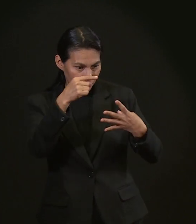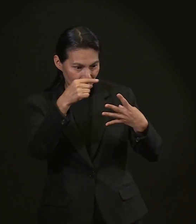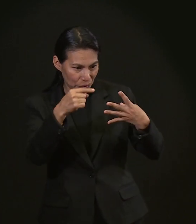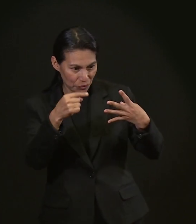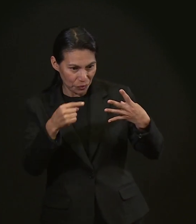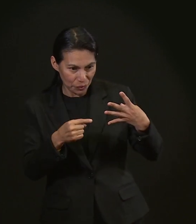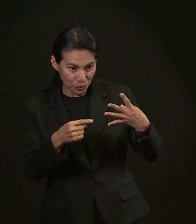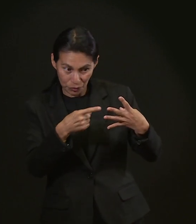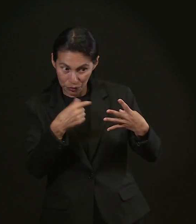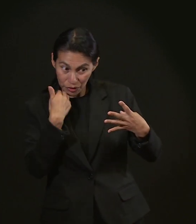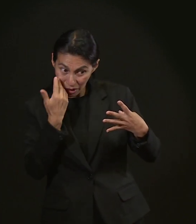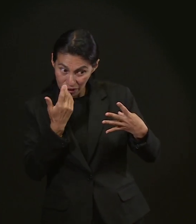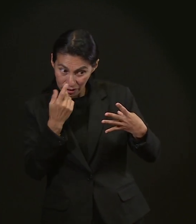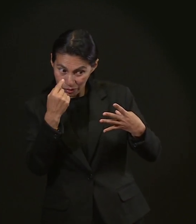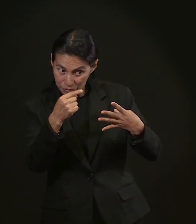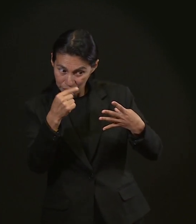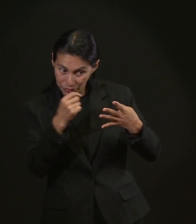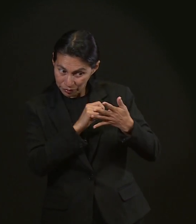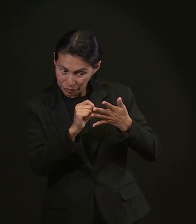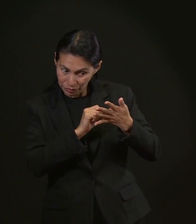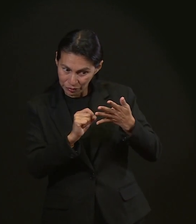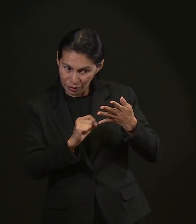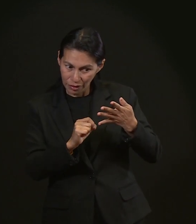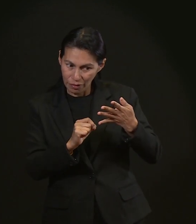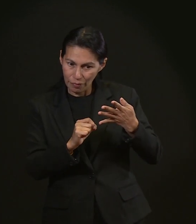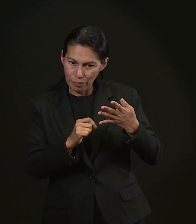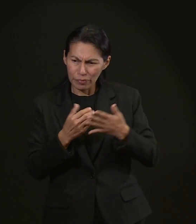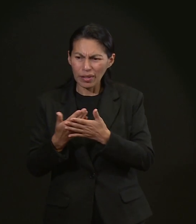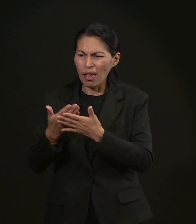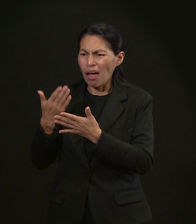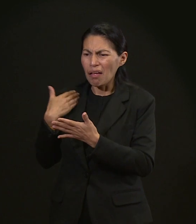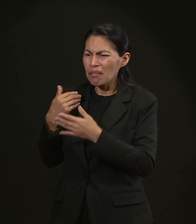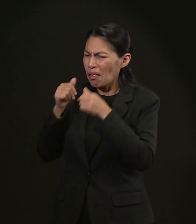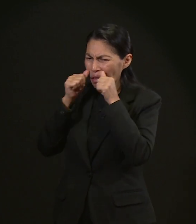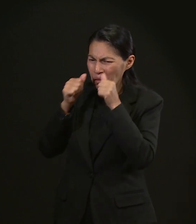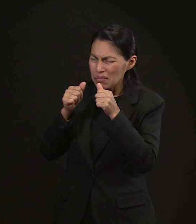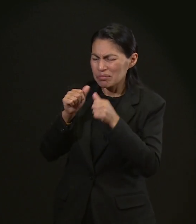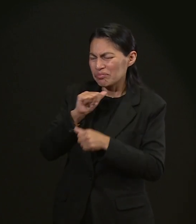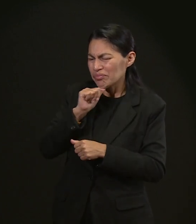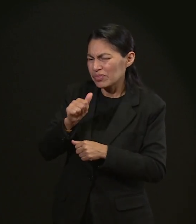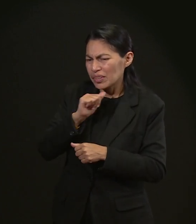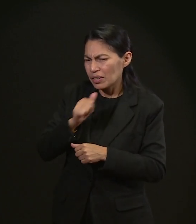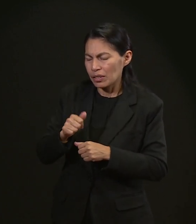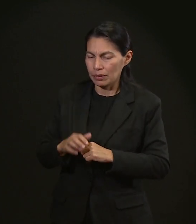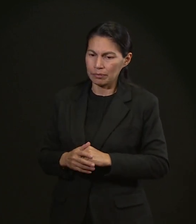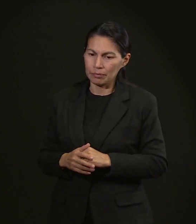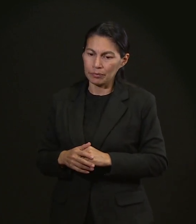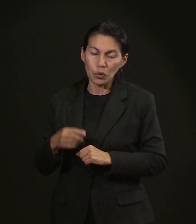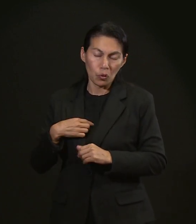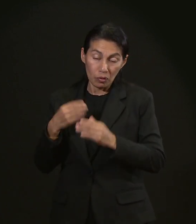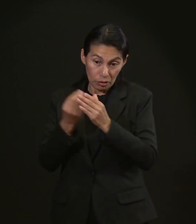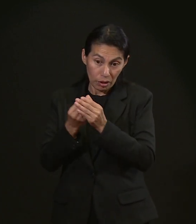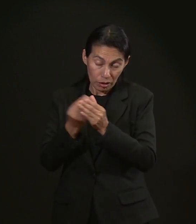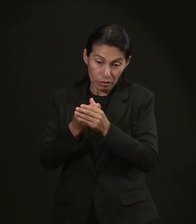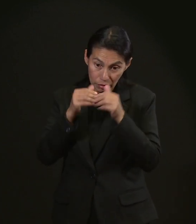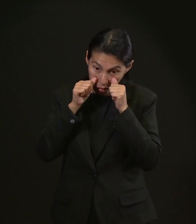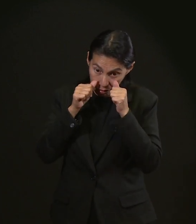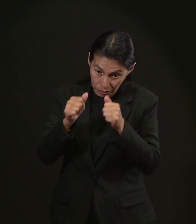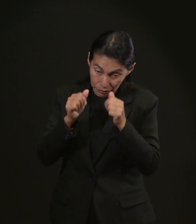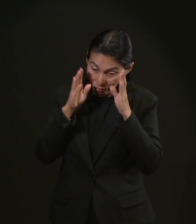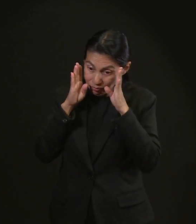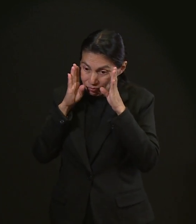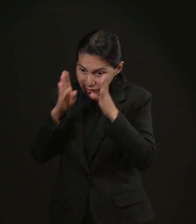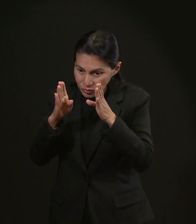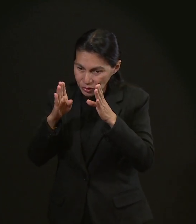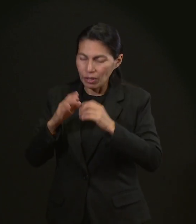que tú estabas si realmente yo no había puesto mucha atención porque pues iba a la